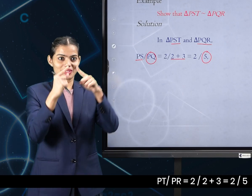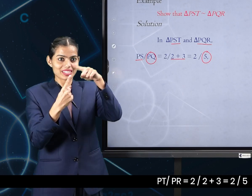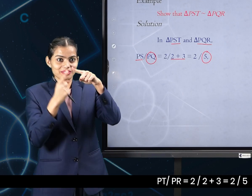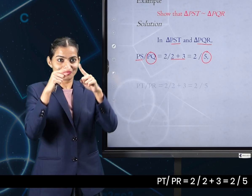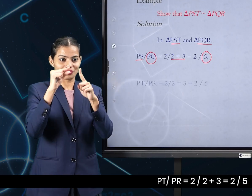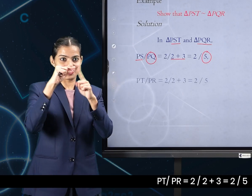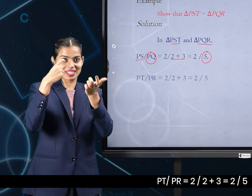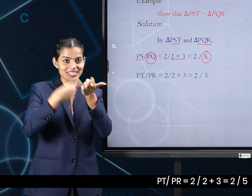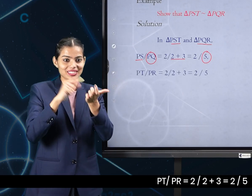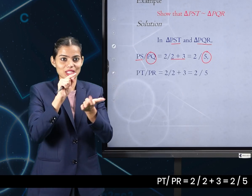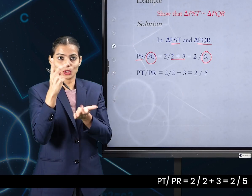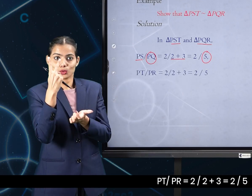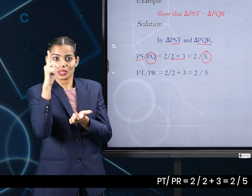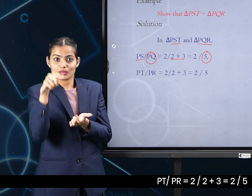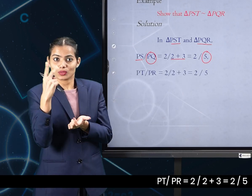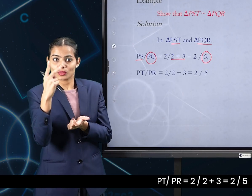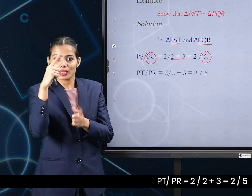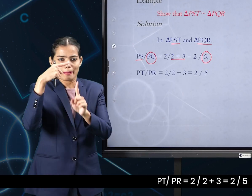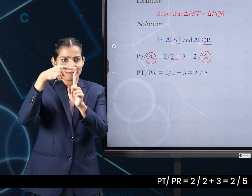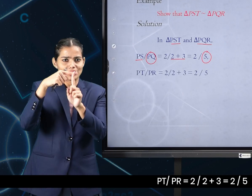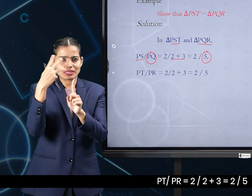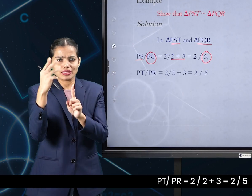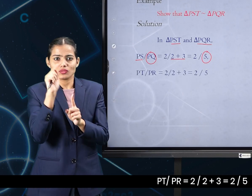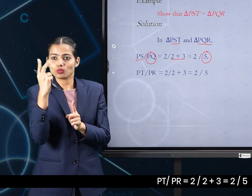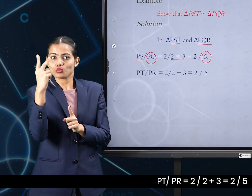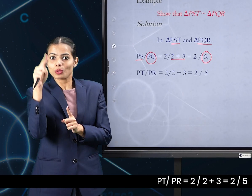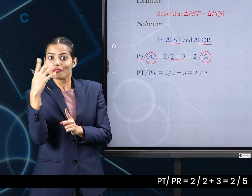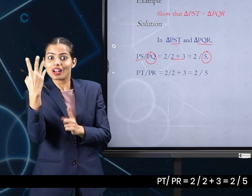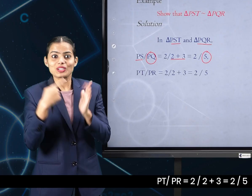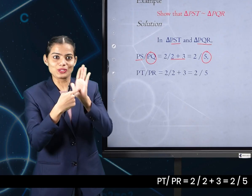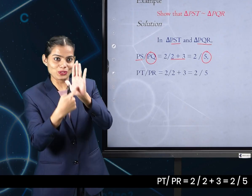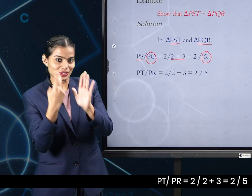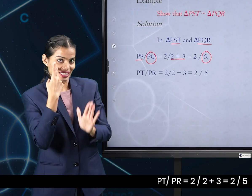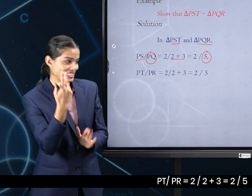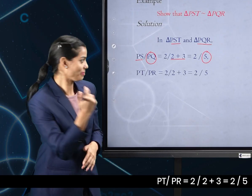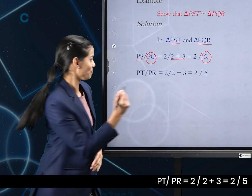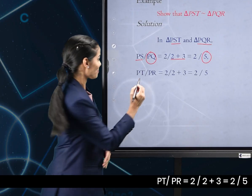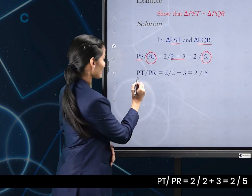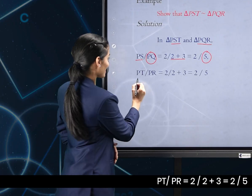comma PT/PR is equal 2/2 plus 3 is equal 2/5।